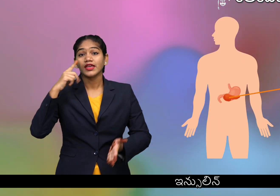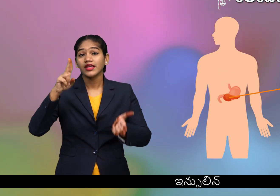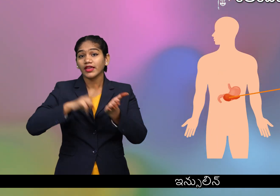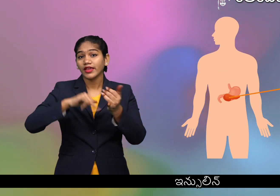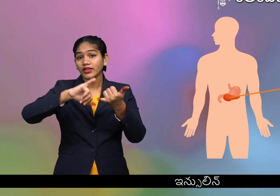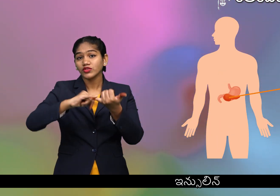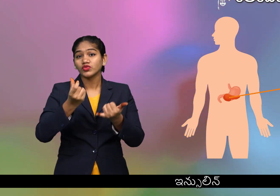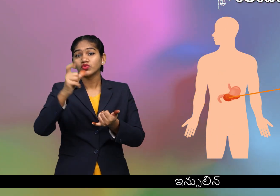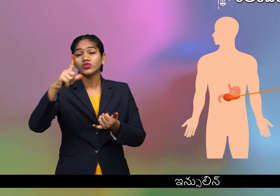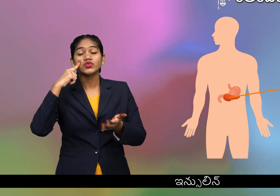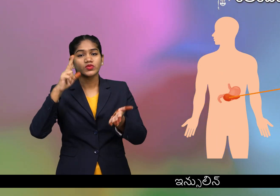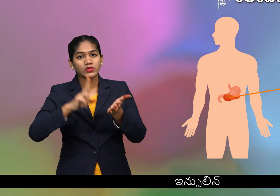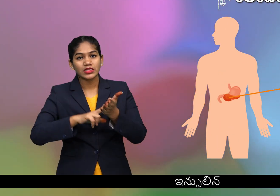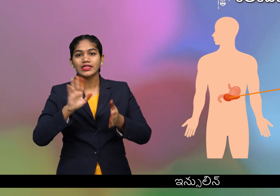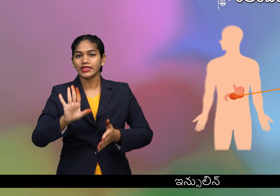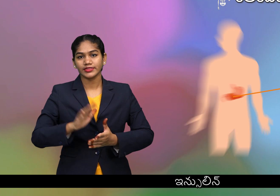ఇన్సులిన్,